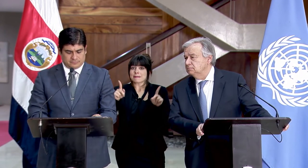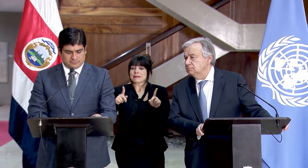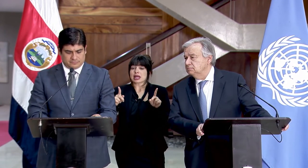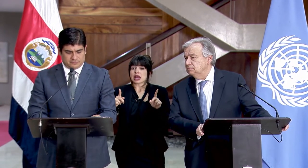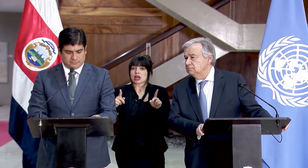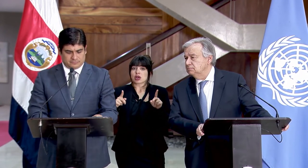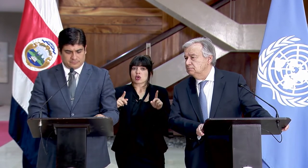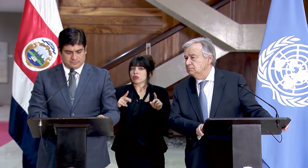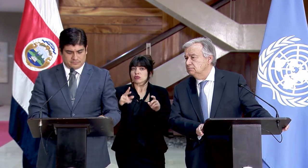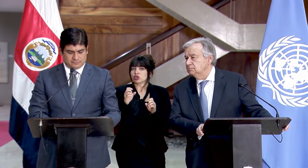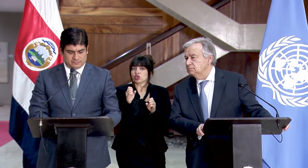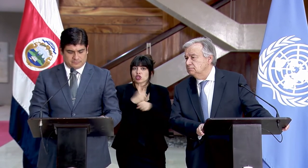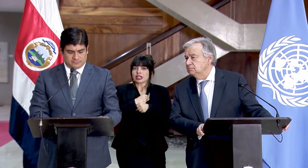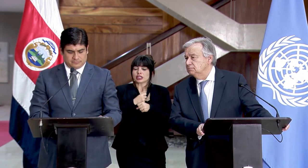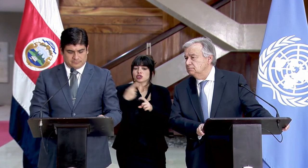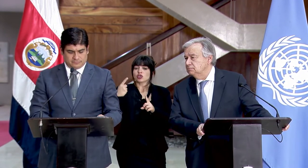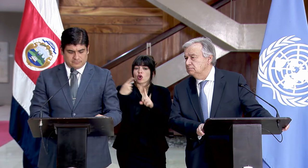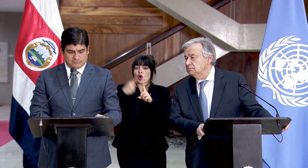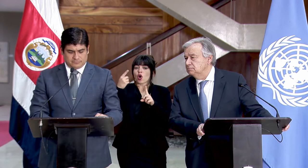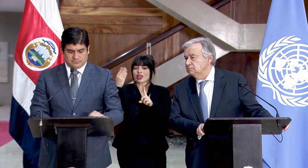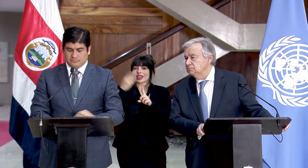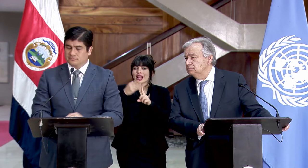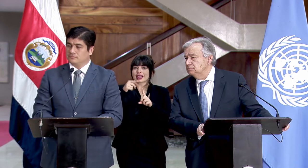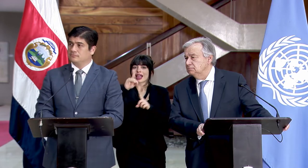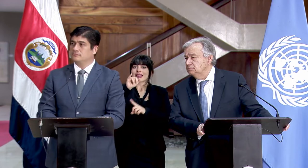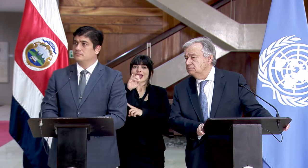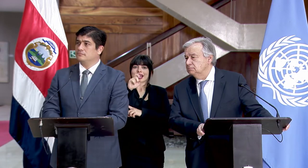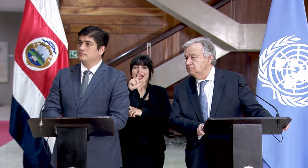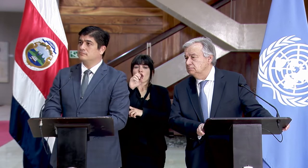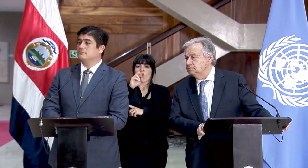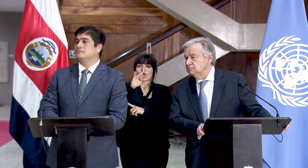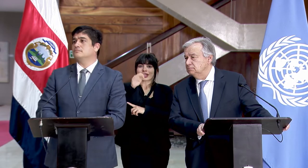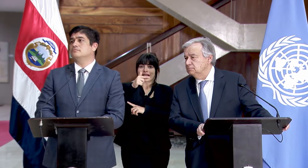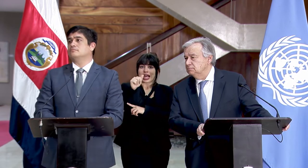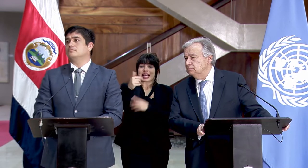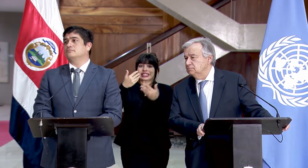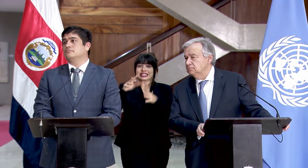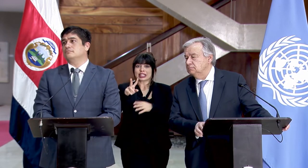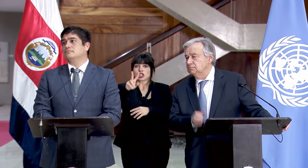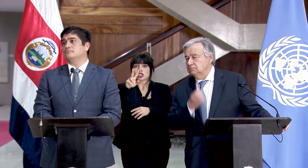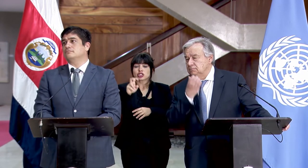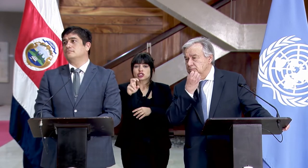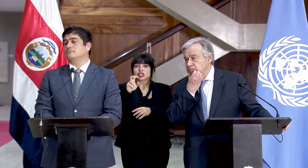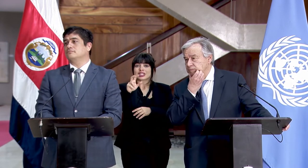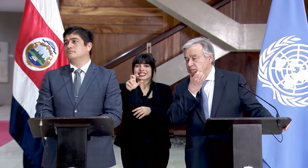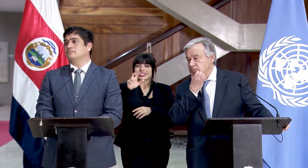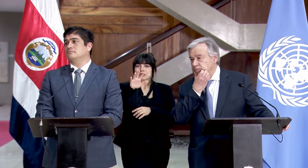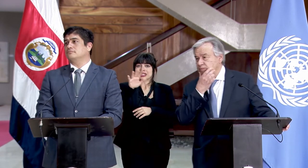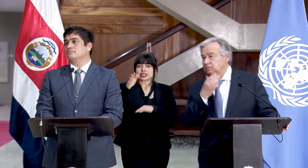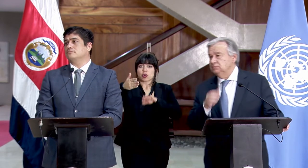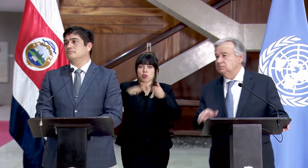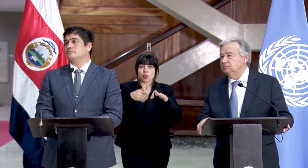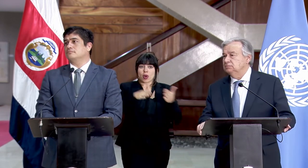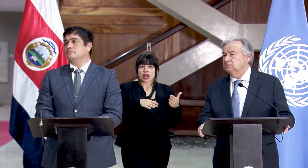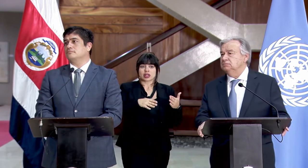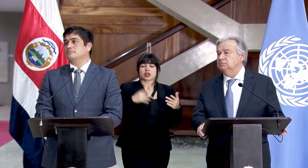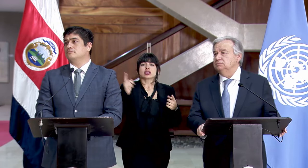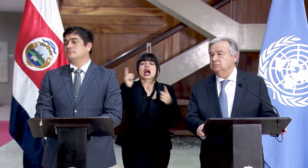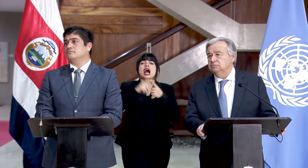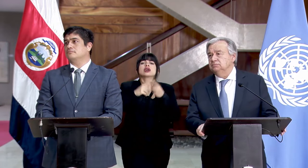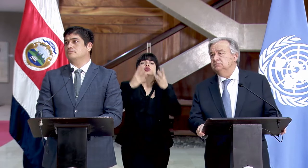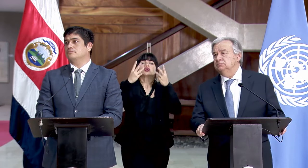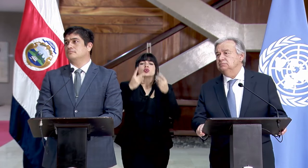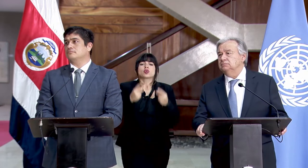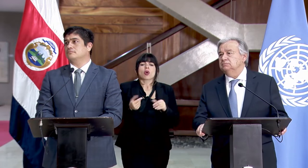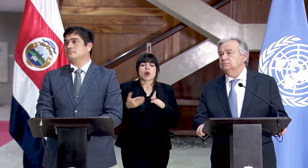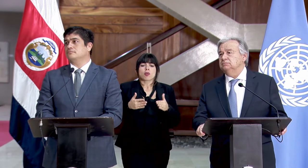hecho con el presidente Daniel Ortega. Ya suman 355 muertos. ¿Hasta dónde debe llegar la crisis